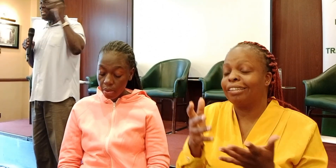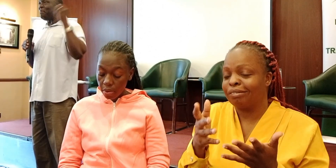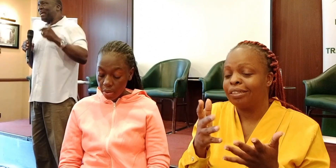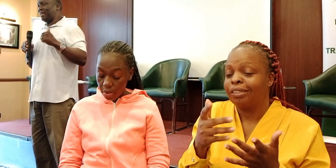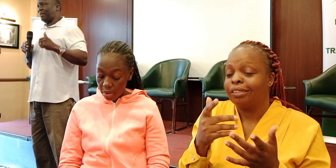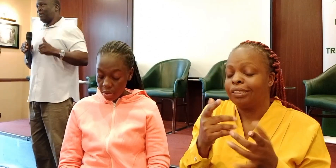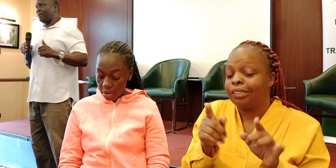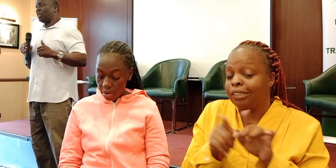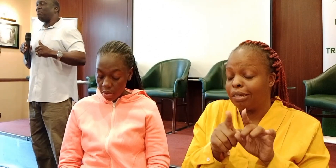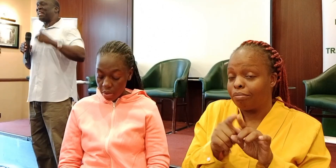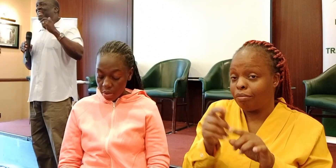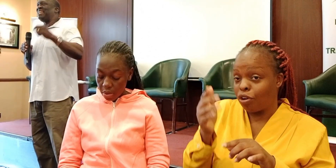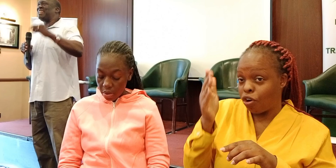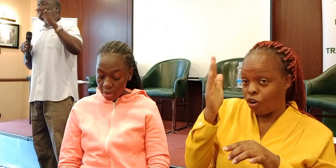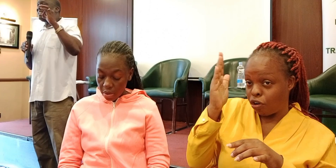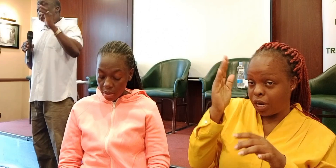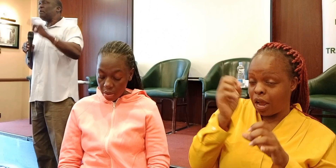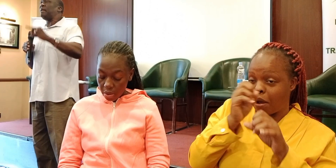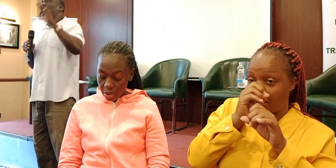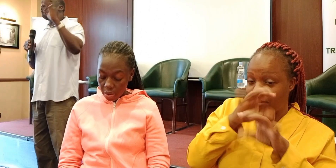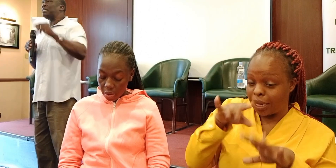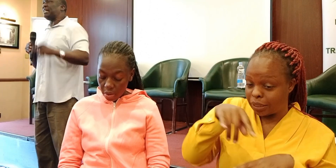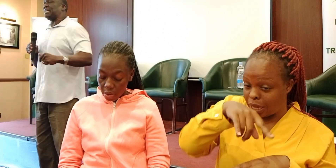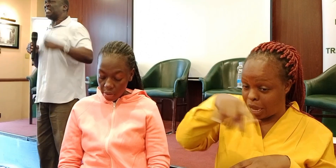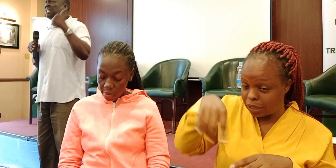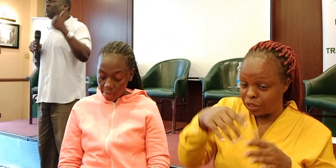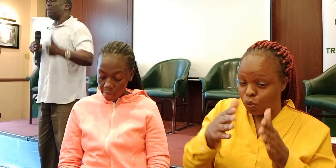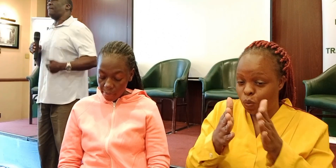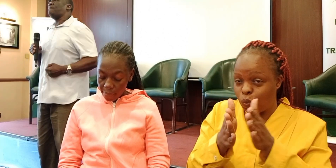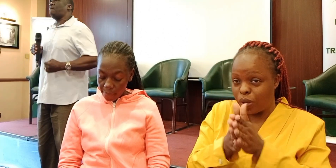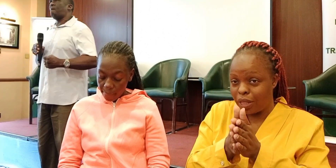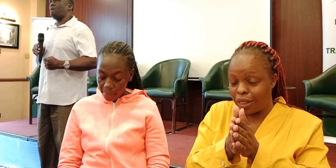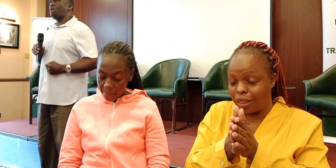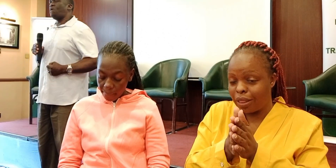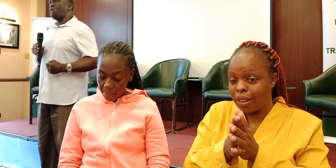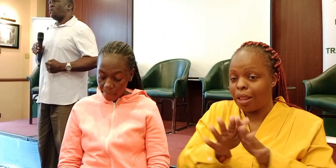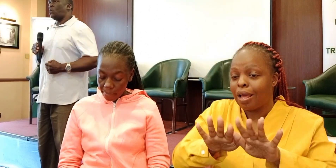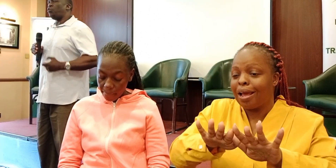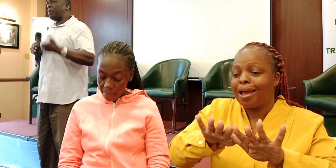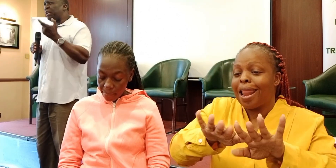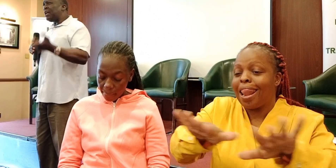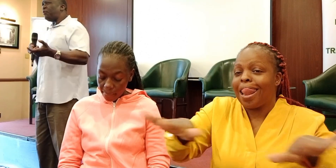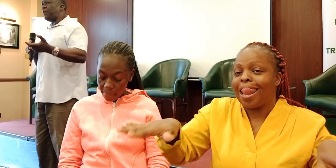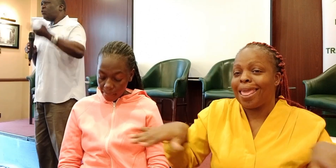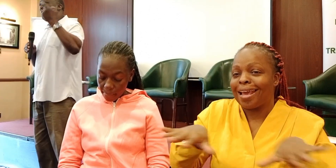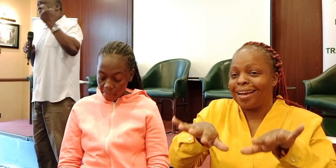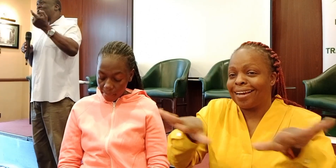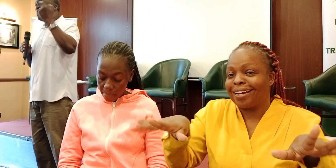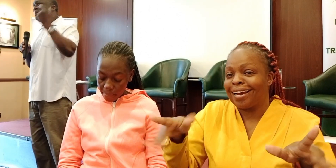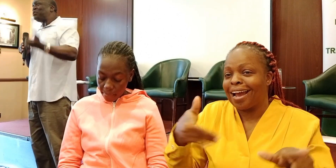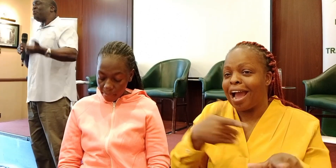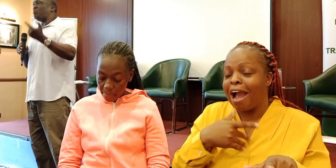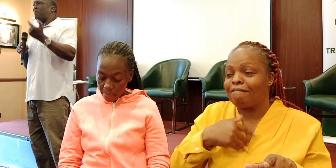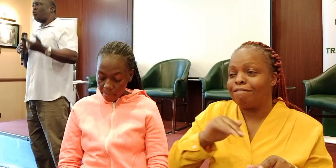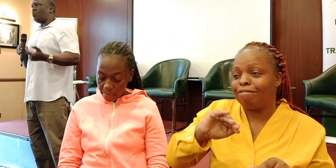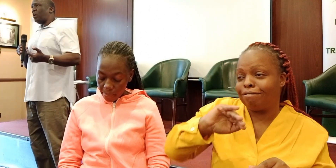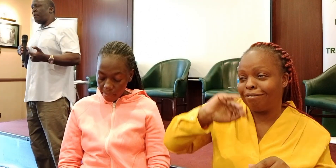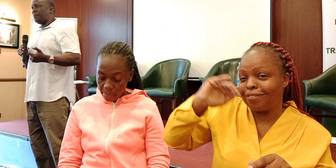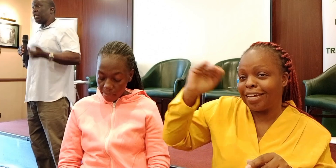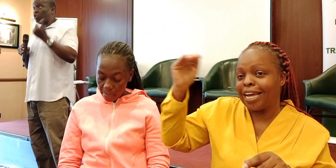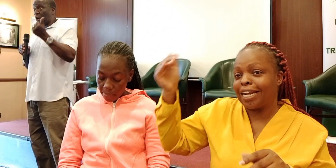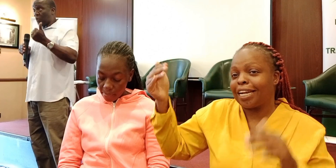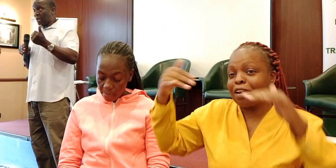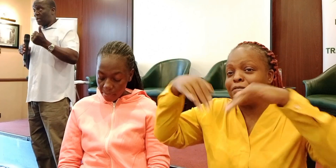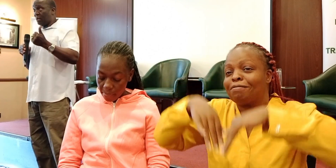katika hekima yake katubariki na rasilimali kubwa sana, ziwa, tuna bonde la ufa, tuna mito